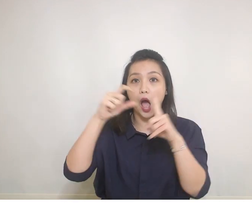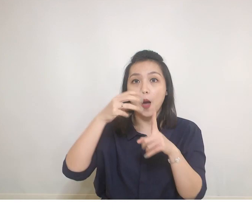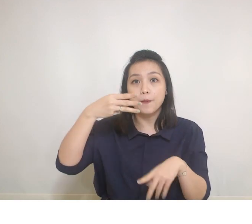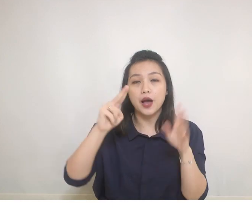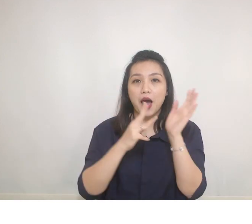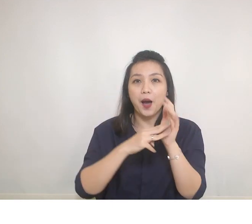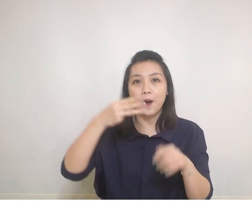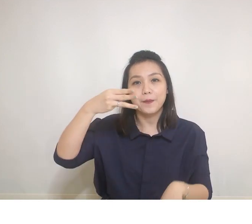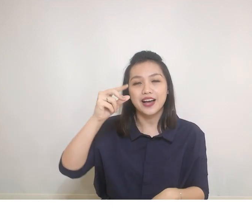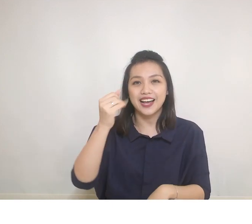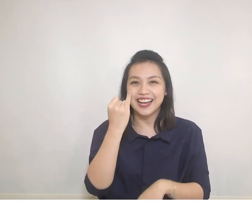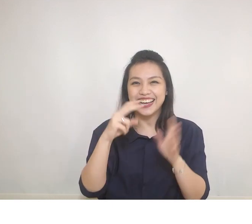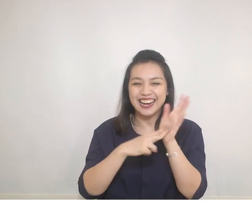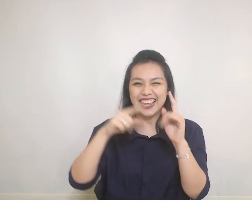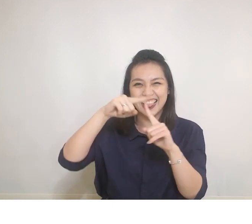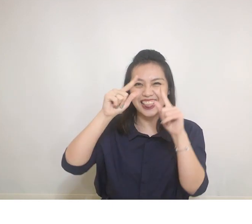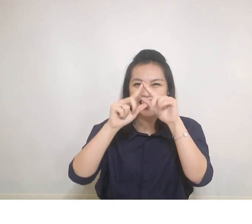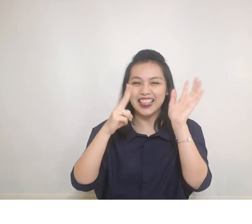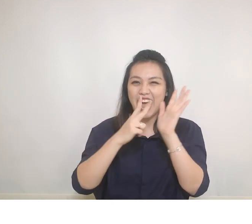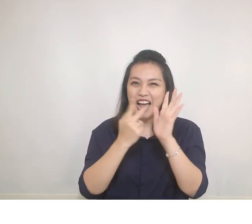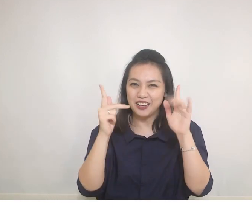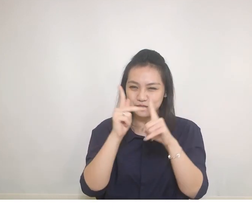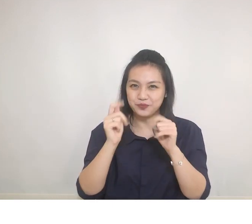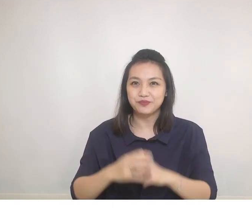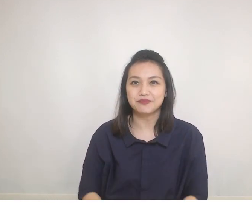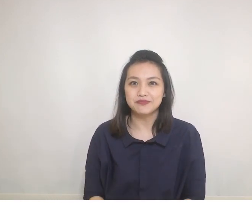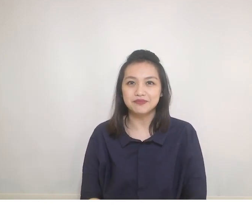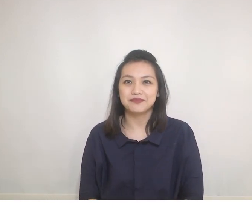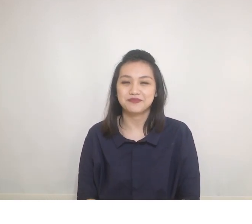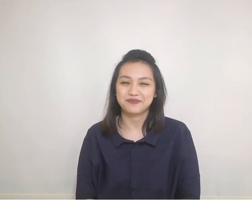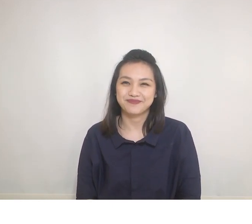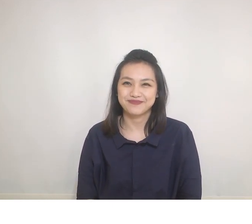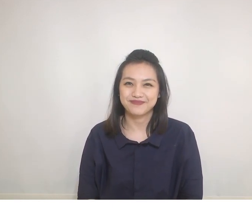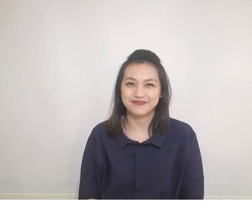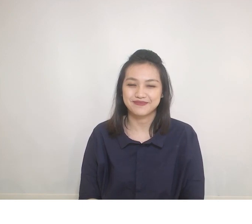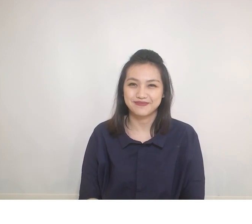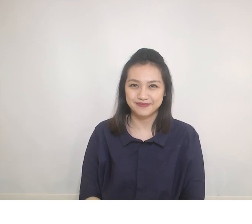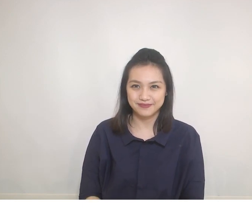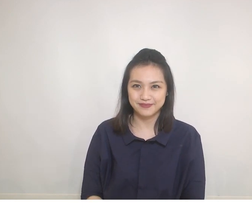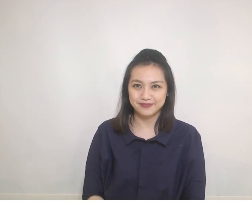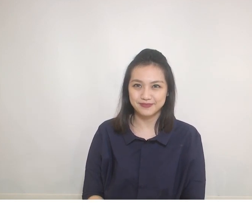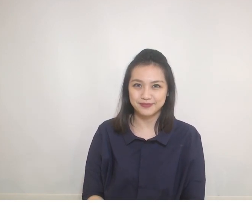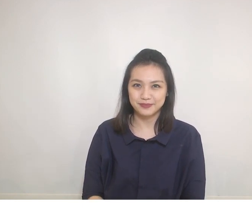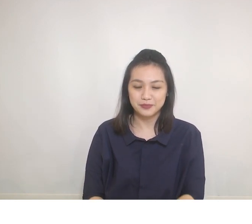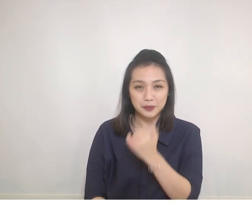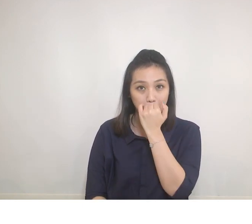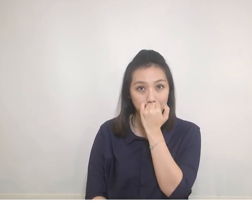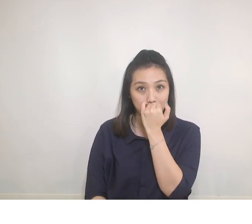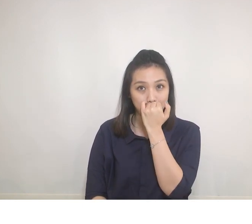nanya-nanya gitu ya, seperti tujuan negara, bukan tujuan untuk bangun perusahaan. Iya. Ya, jadi waktu